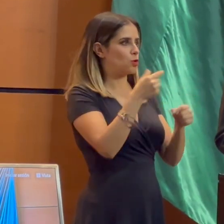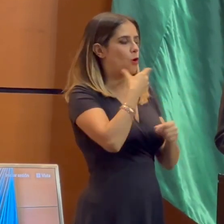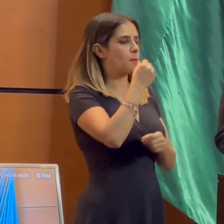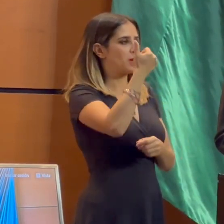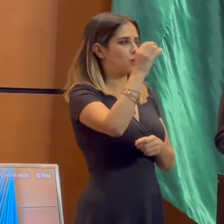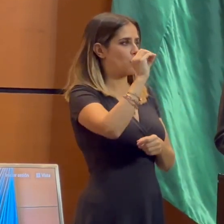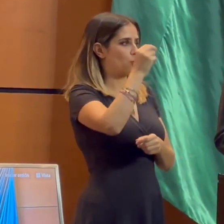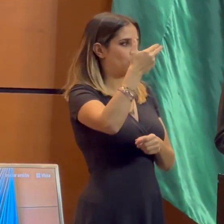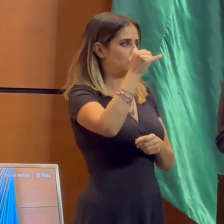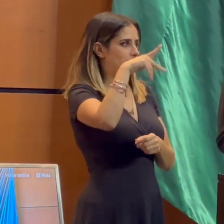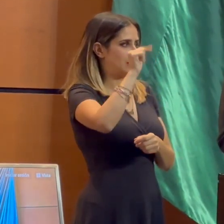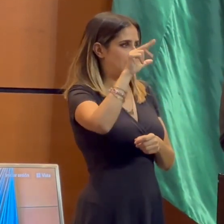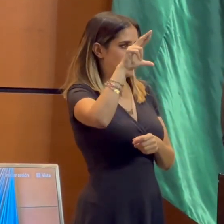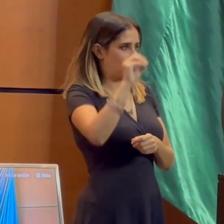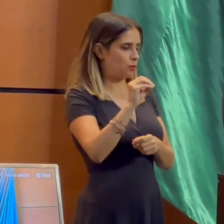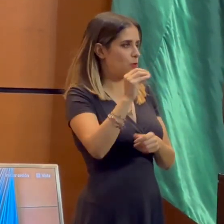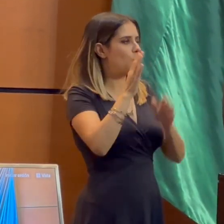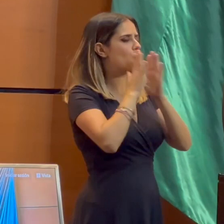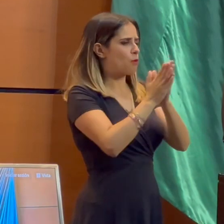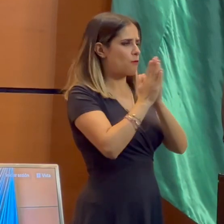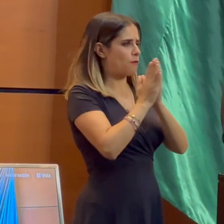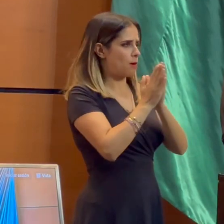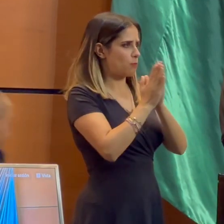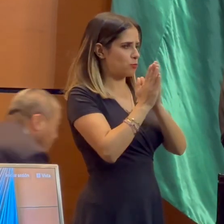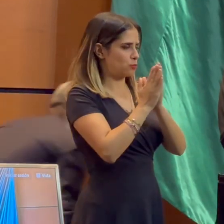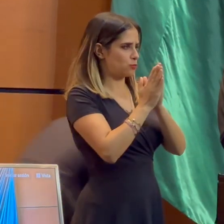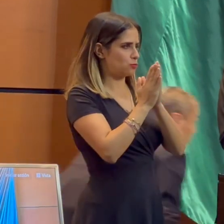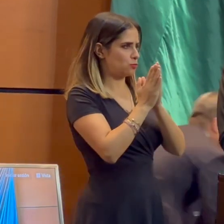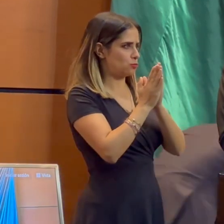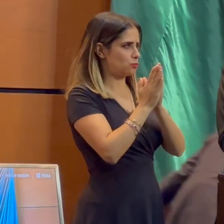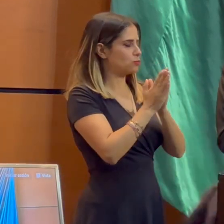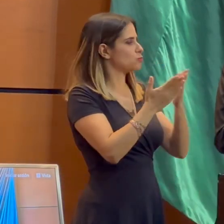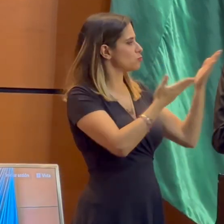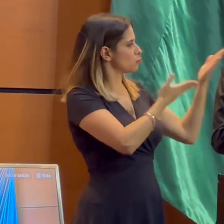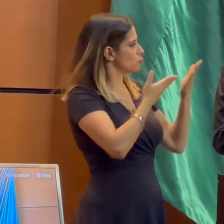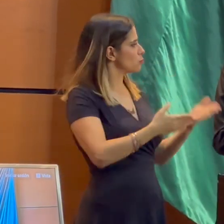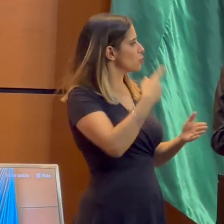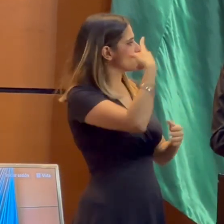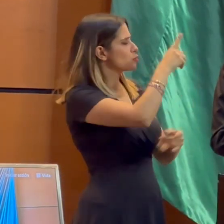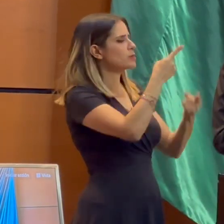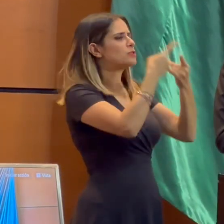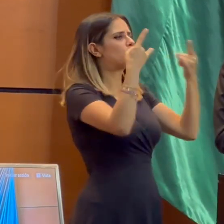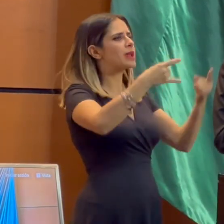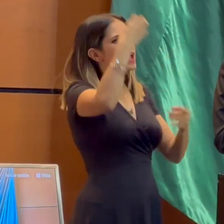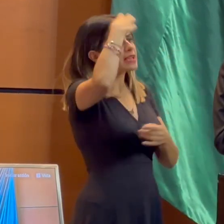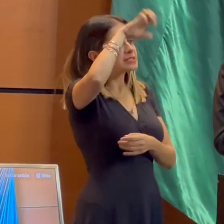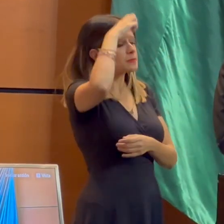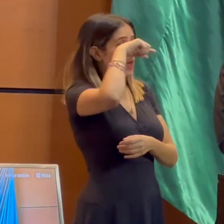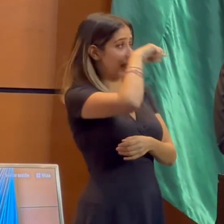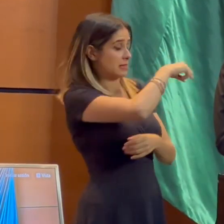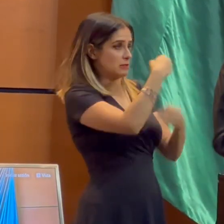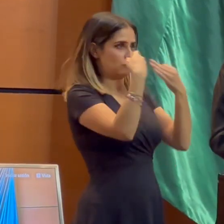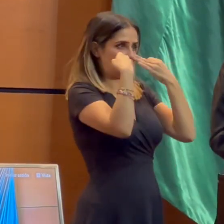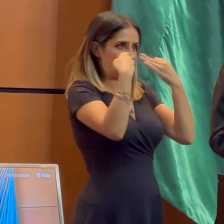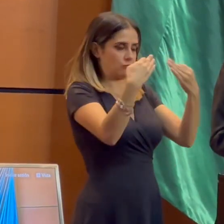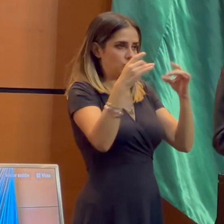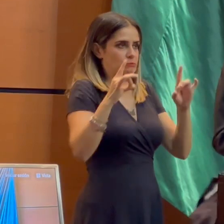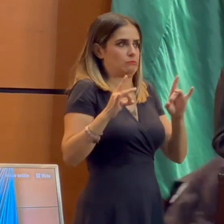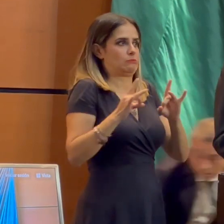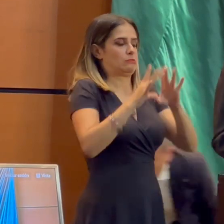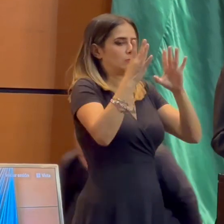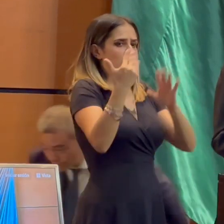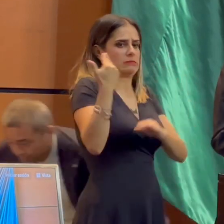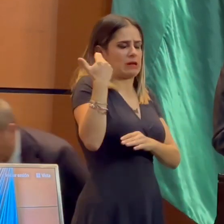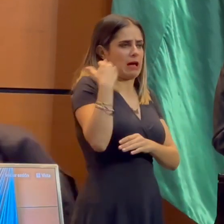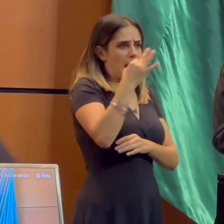Yoshiharu Asakawa, que nos haga el favor de narrar su propia experiencia. Él fue testigo de un avistamiento y él ha sido